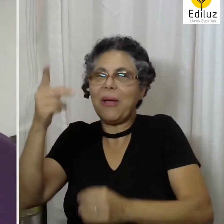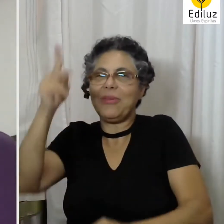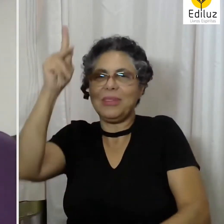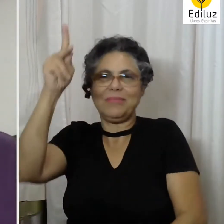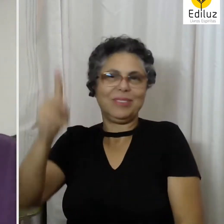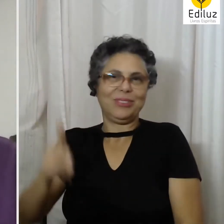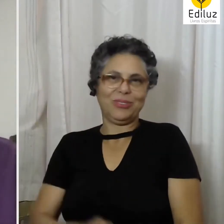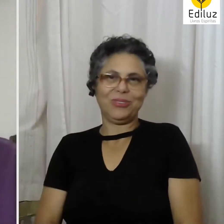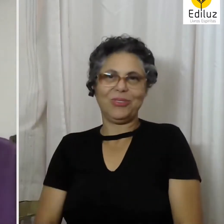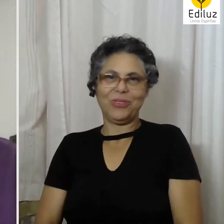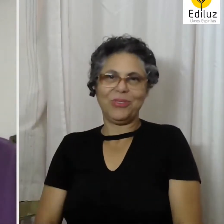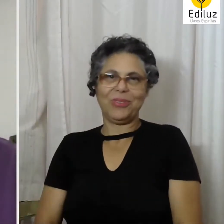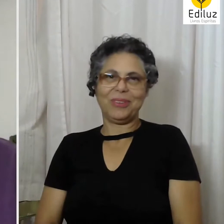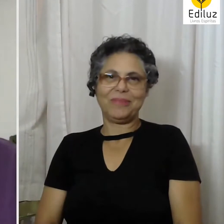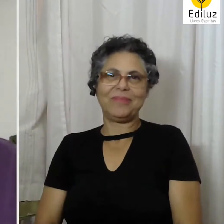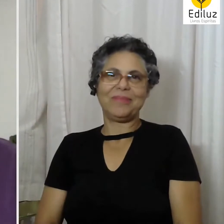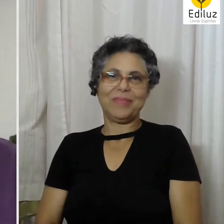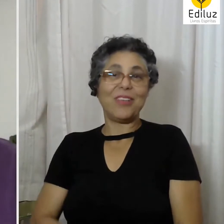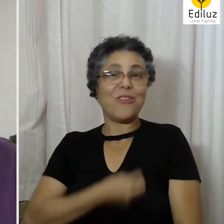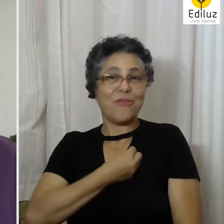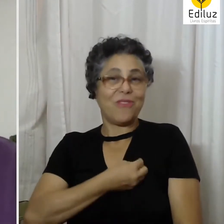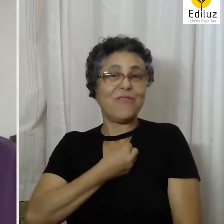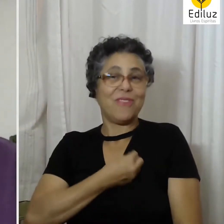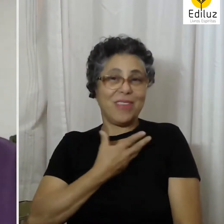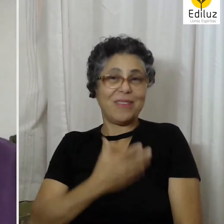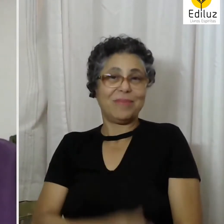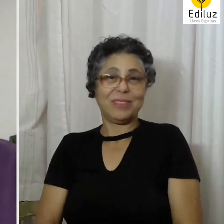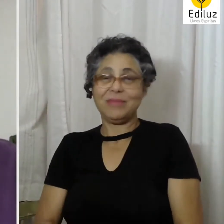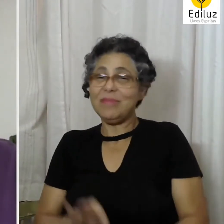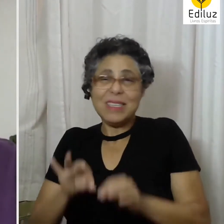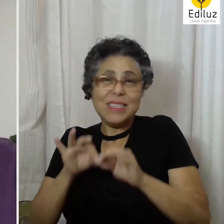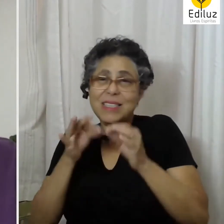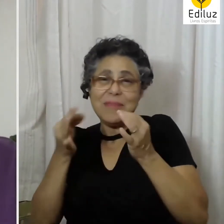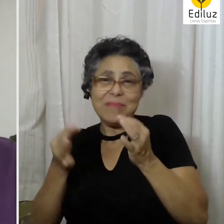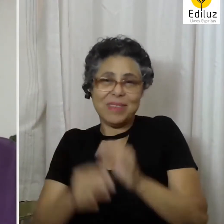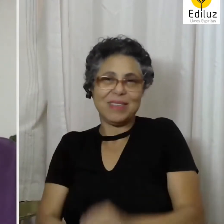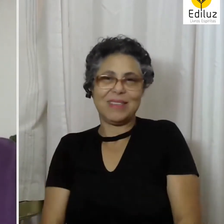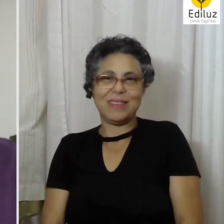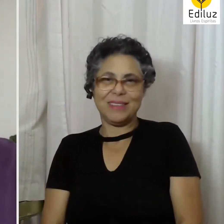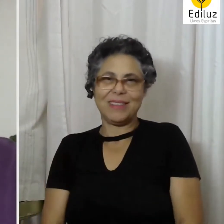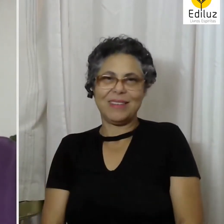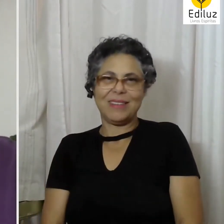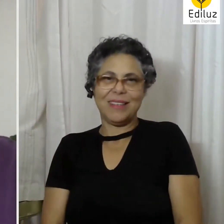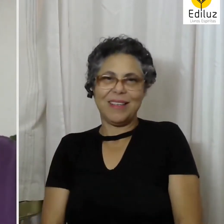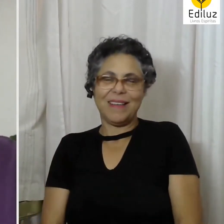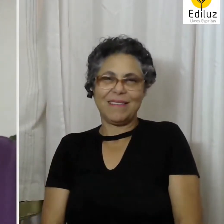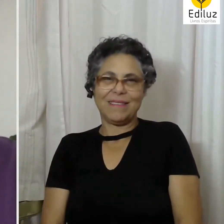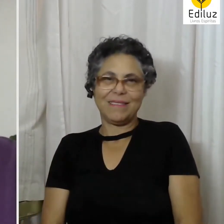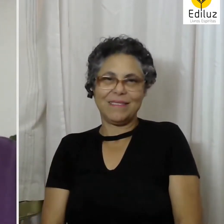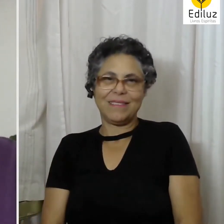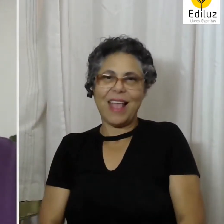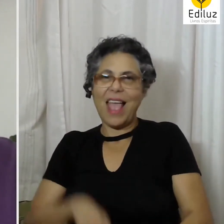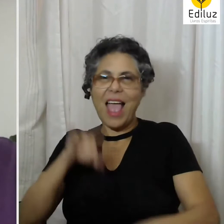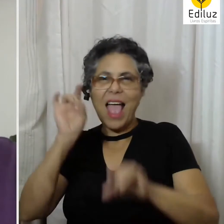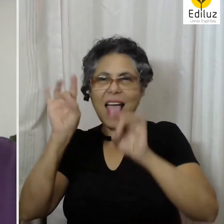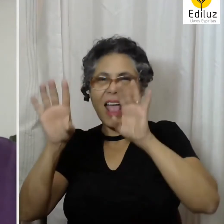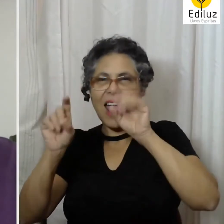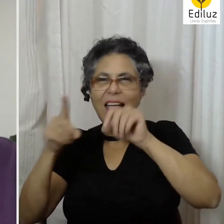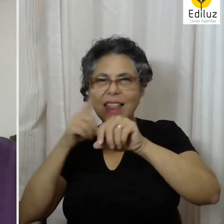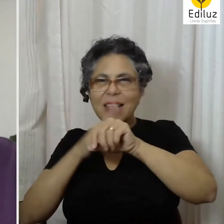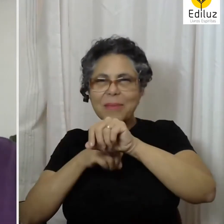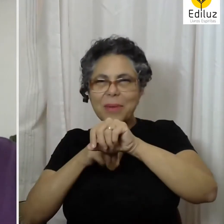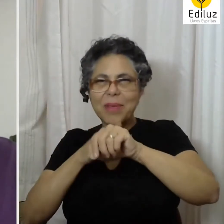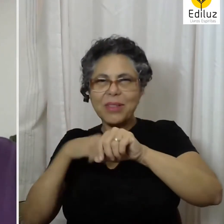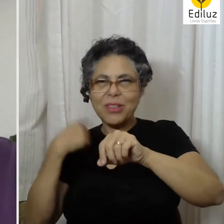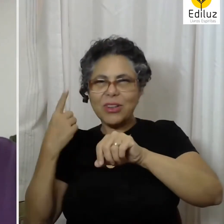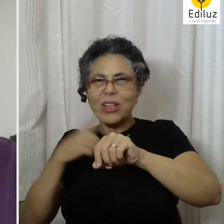quais contactamos e convivemos. Simples, muito simples. A cada momento, a gente tem